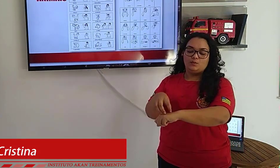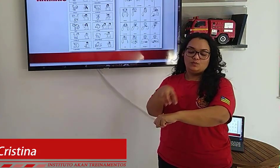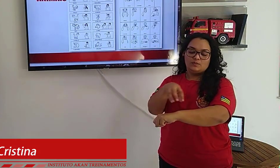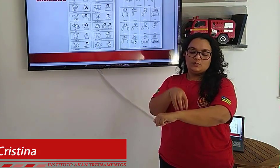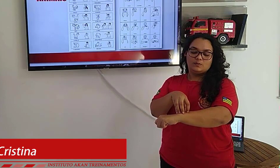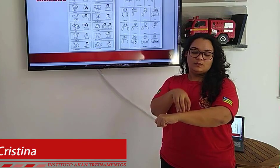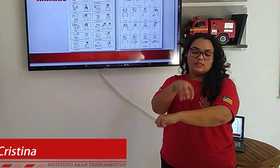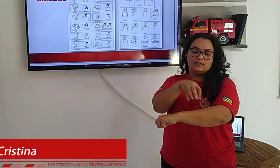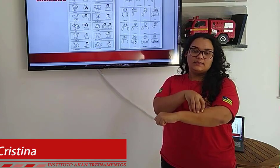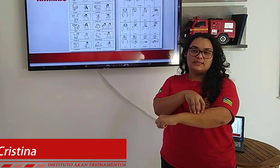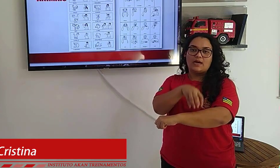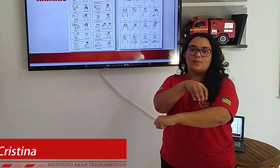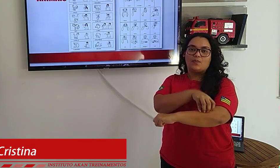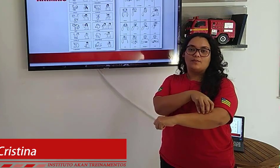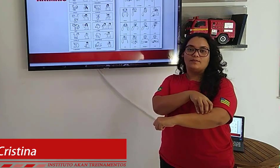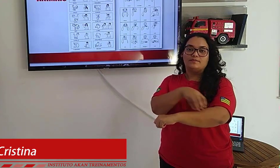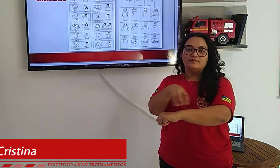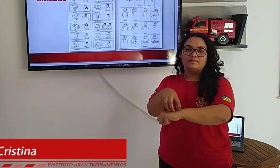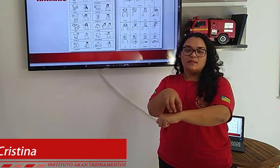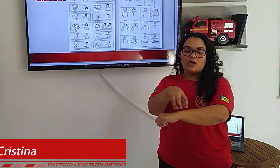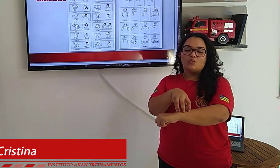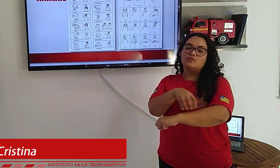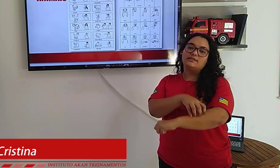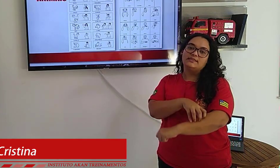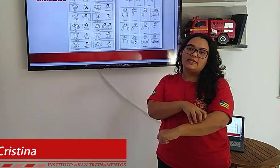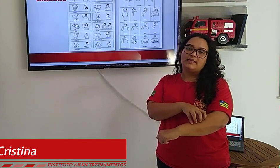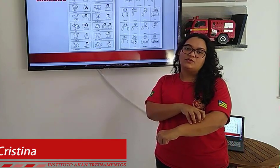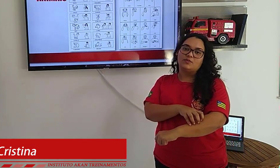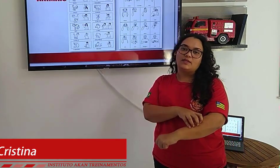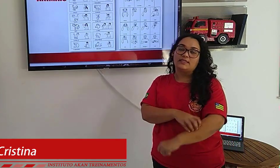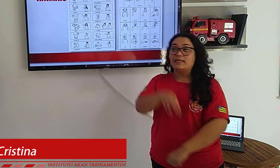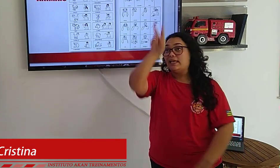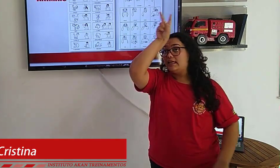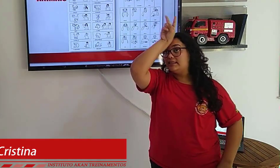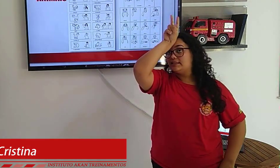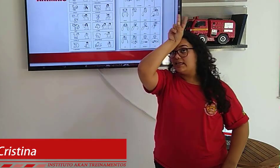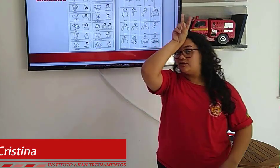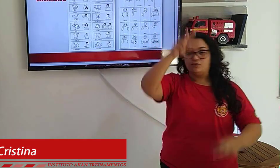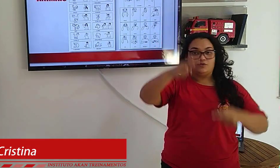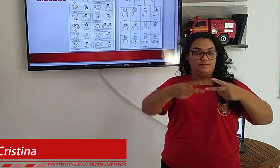E sapo. Alguns insetos, por exemplo. Insetos.